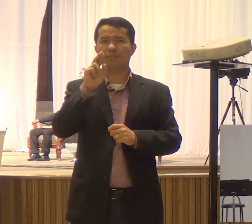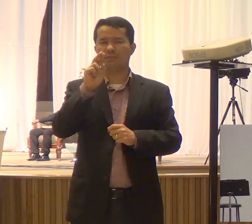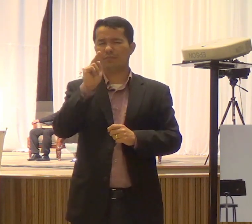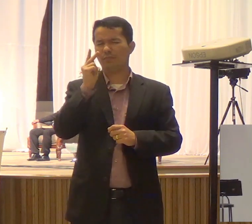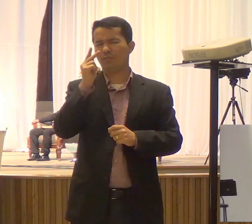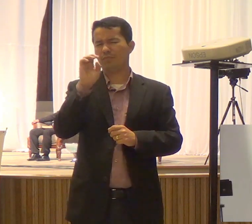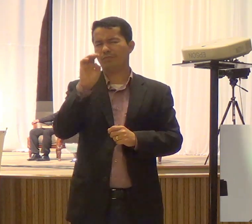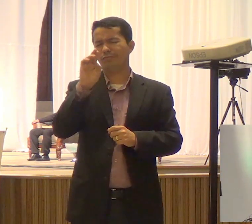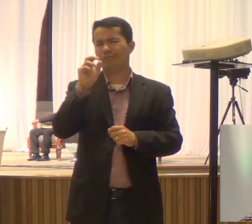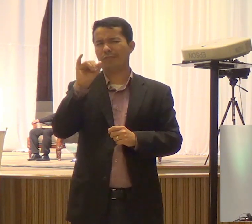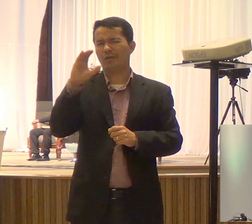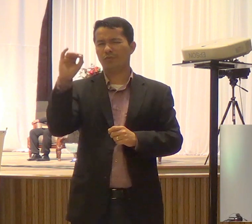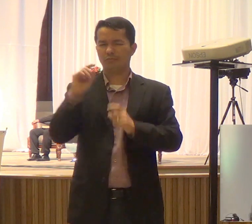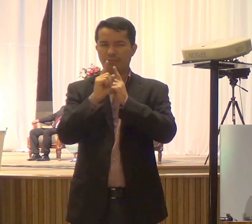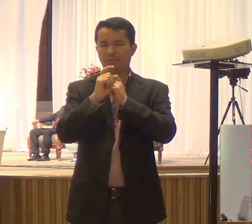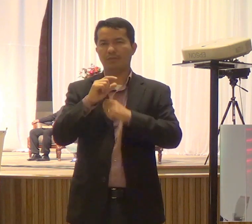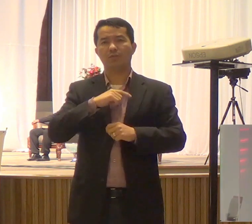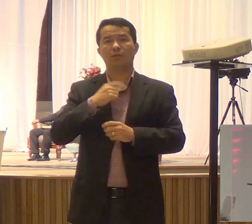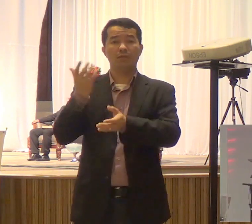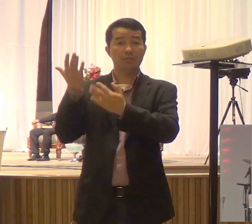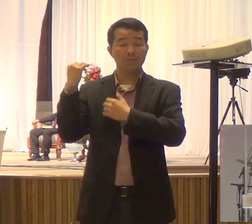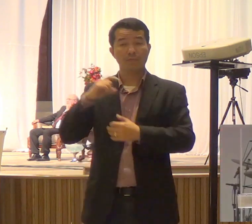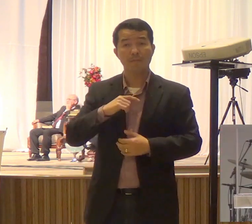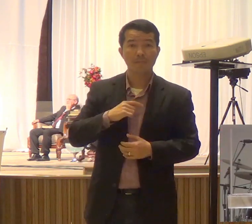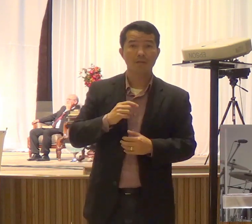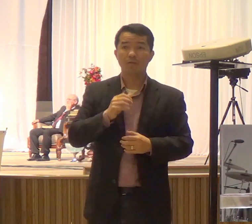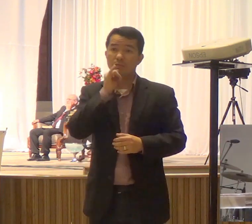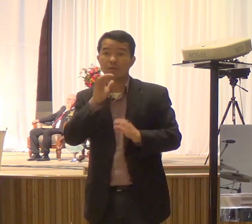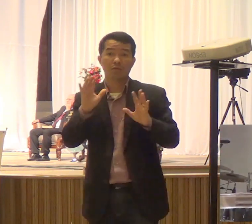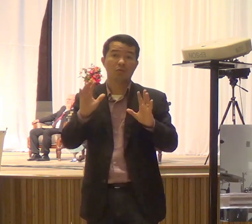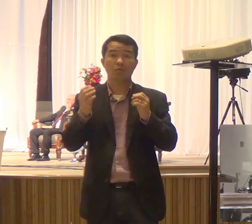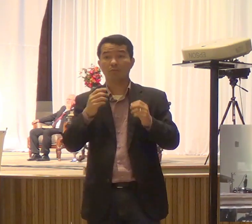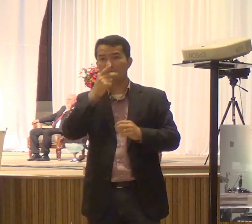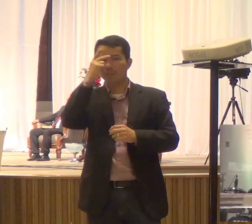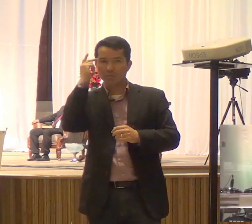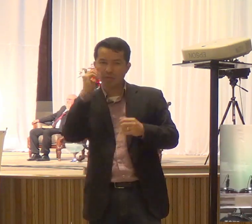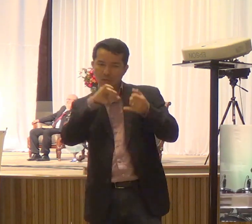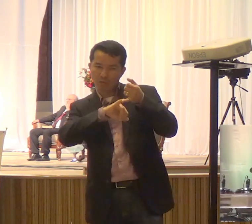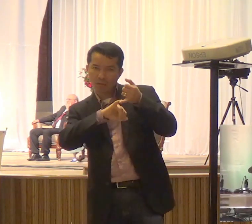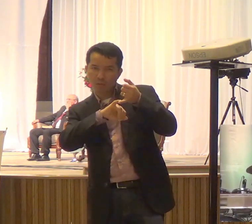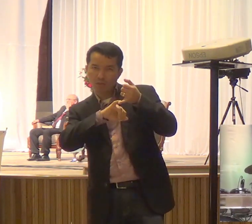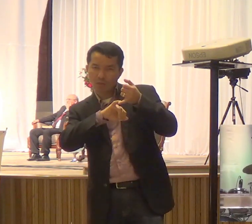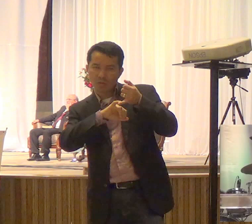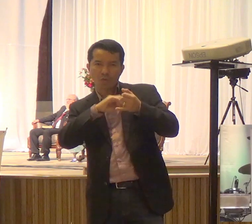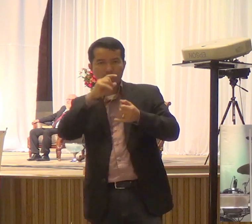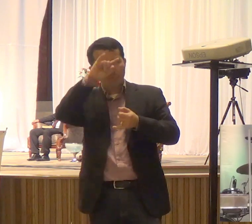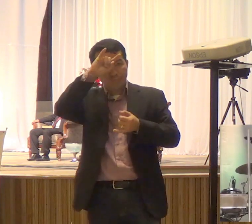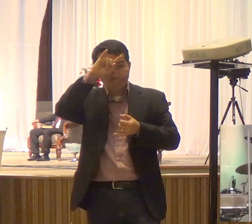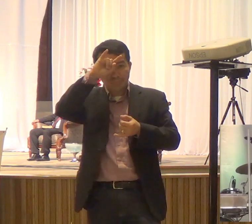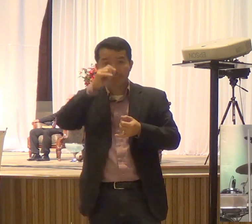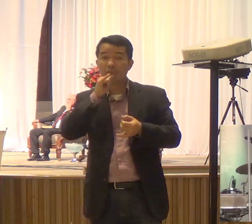que nos remete mais ou menos a, por exemplo, a infidelidade de uma esposa com o seu